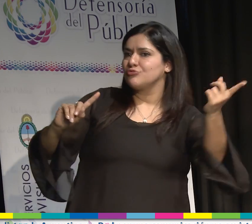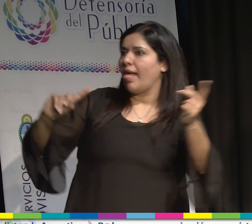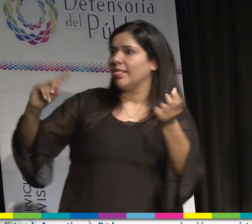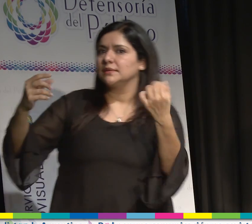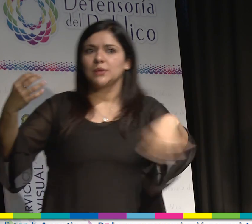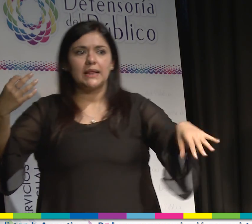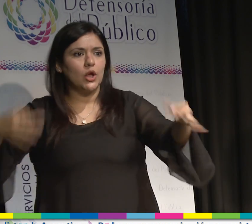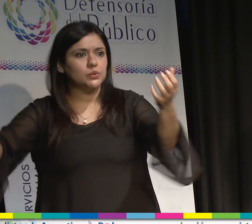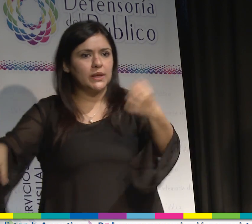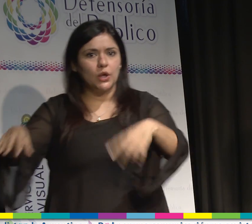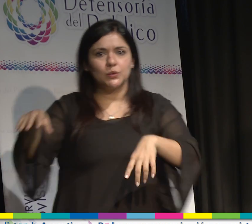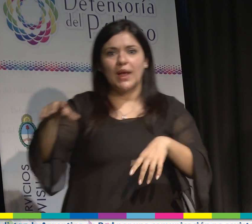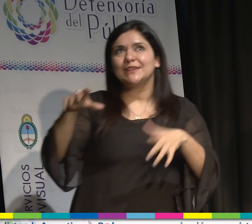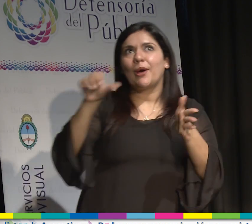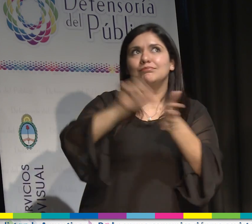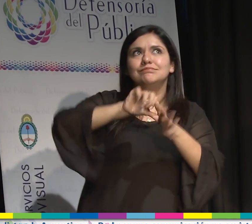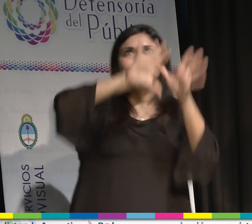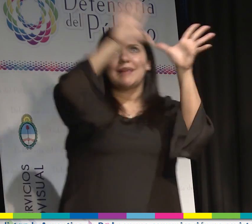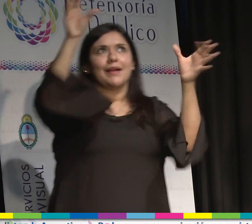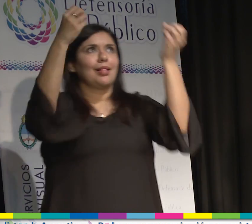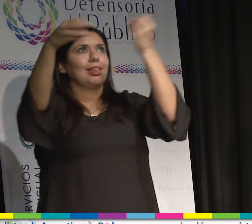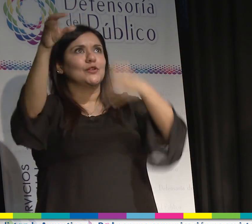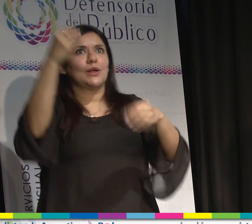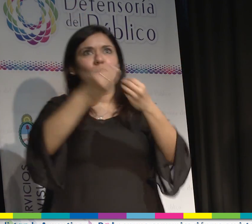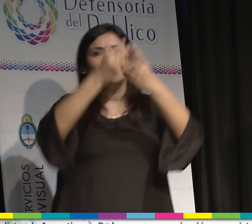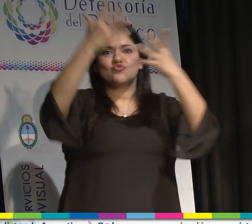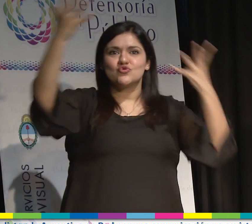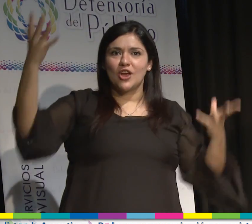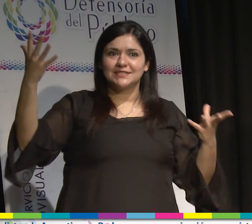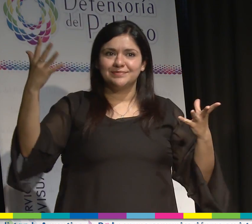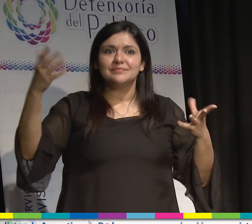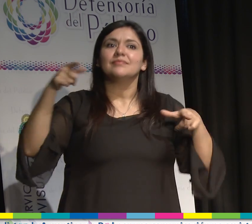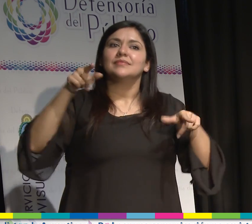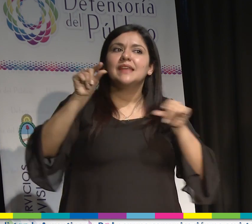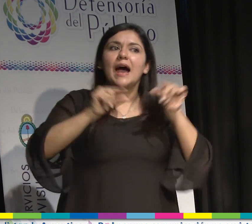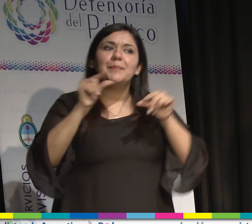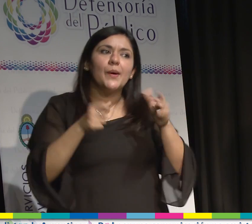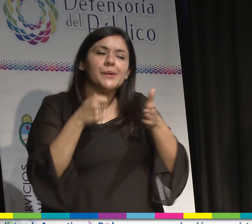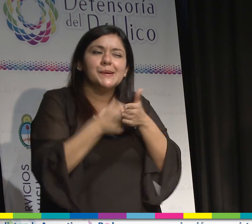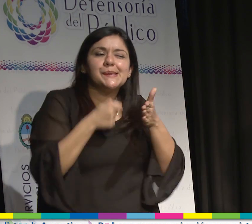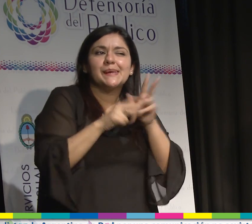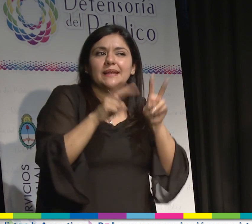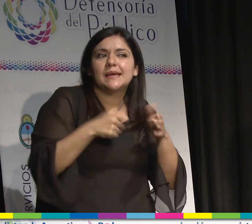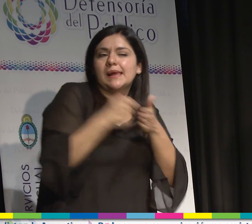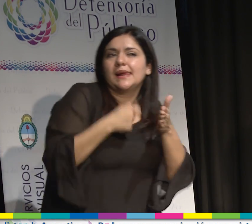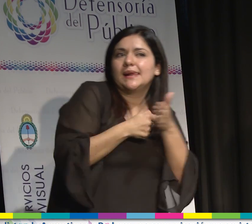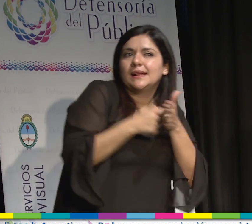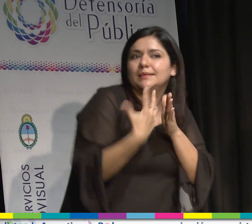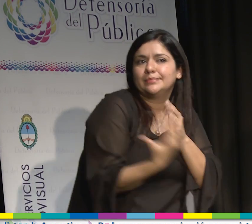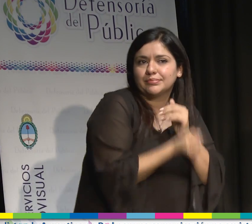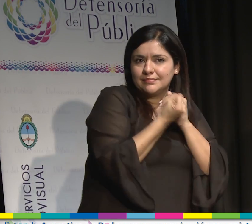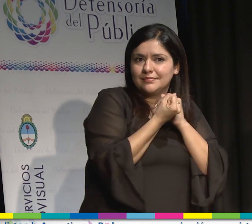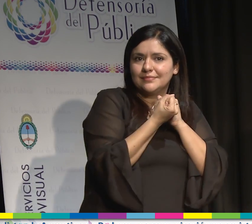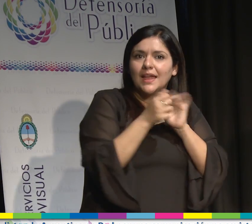todo este bellísimo país y ahí abrimos espacios no gestionamos en base a